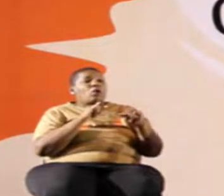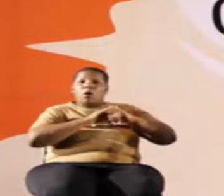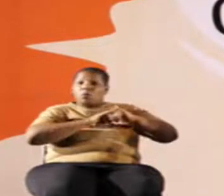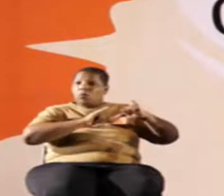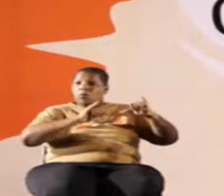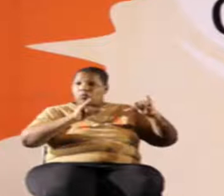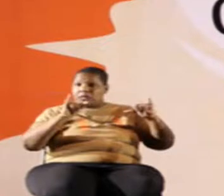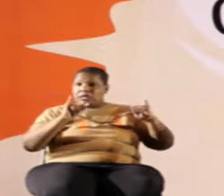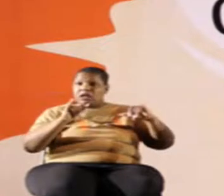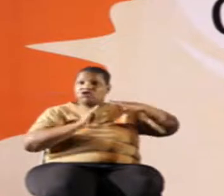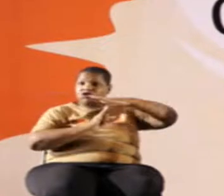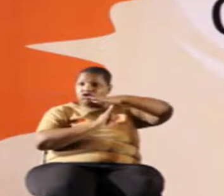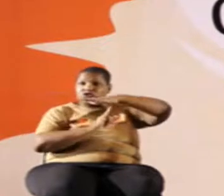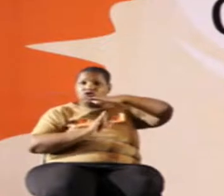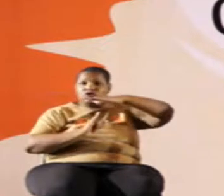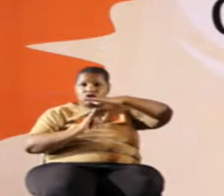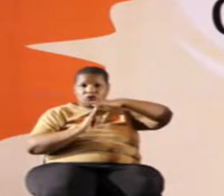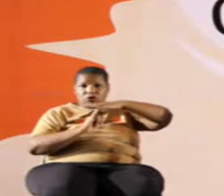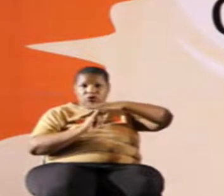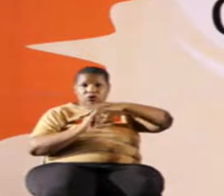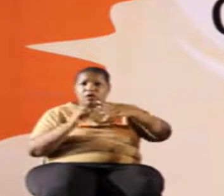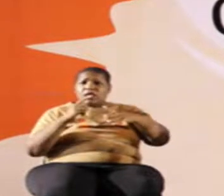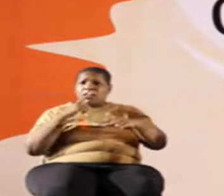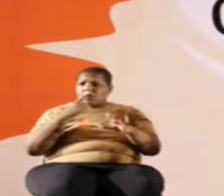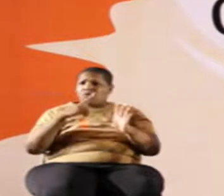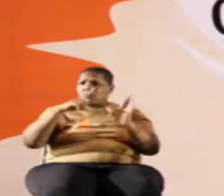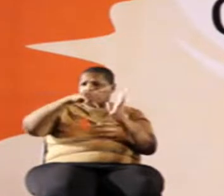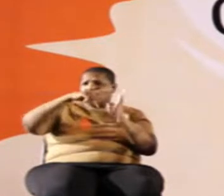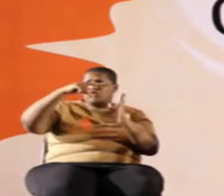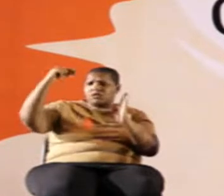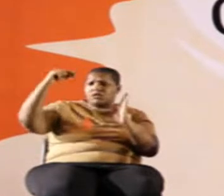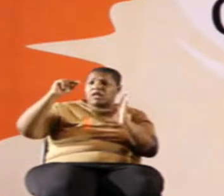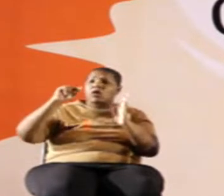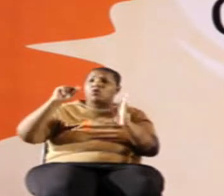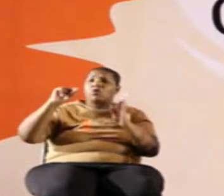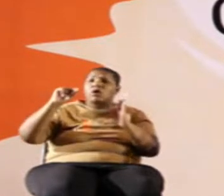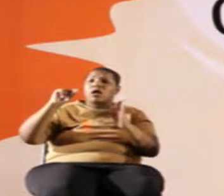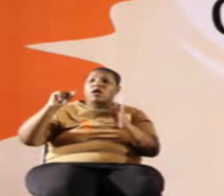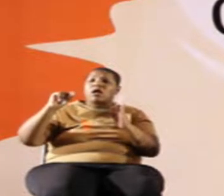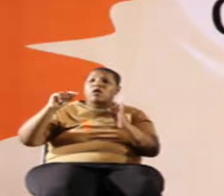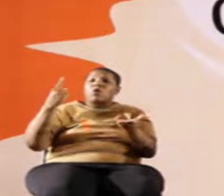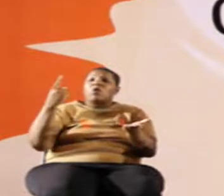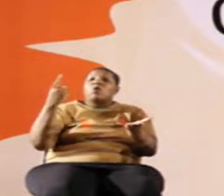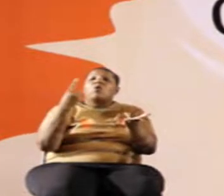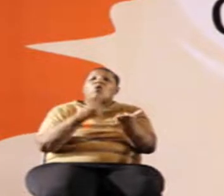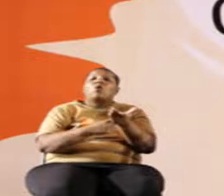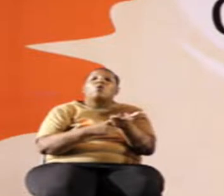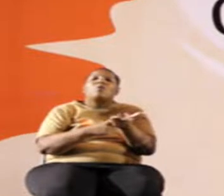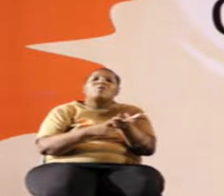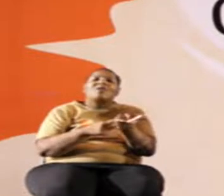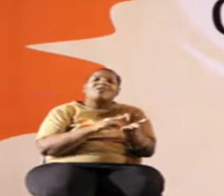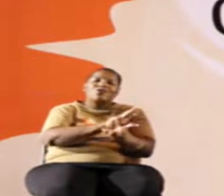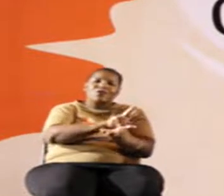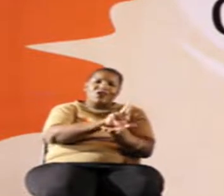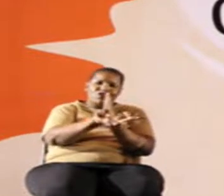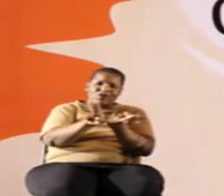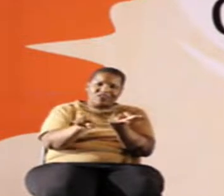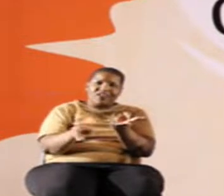publicidade institucional em que ressalta que o seu compromisso com a